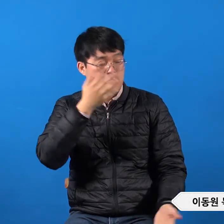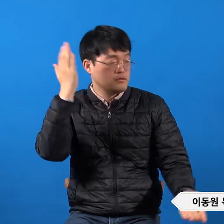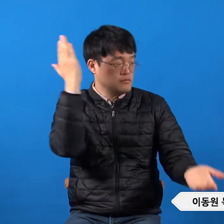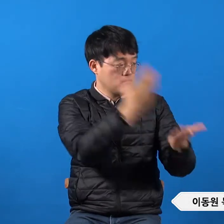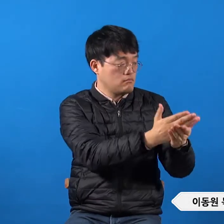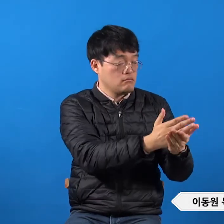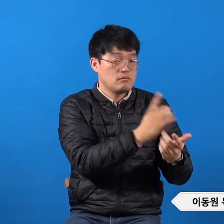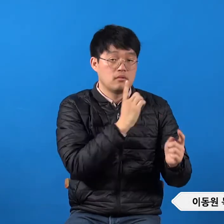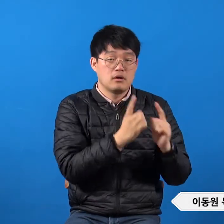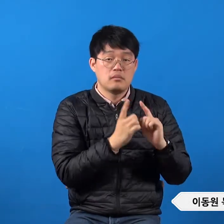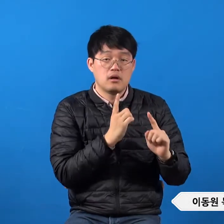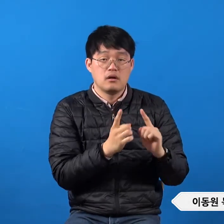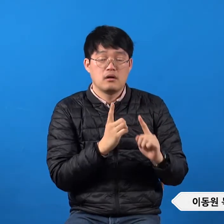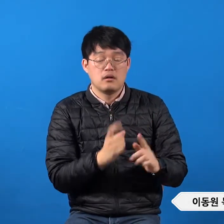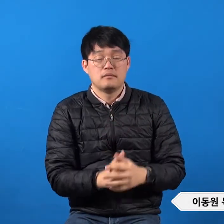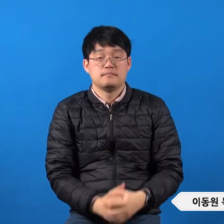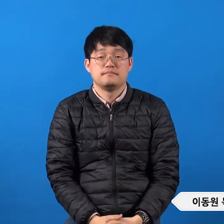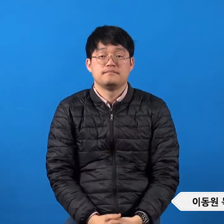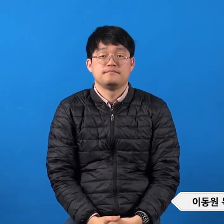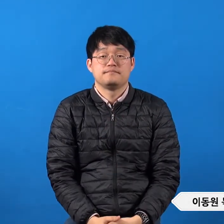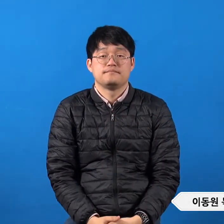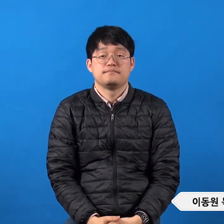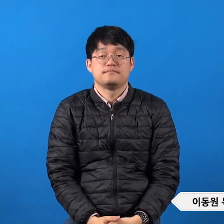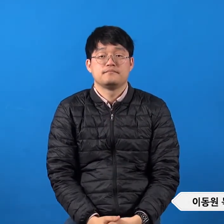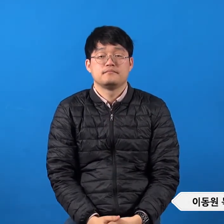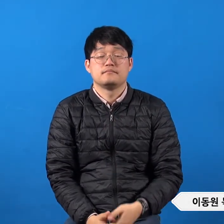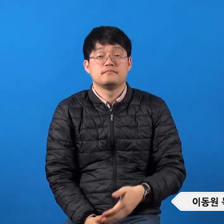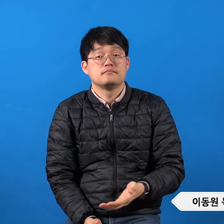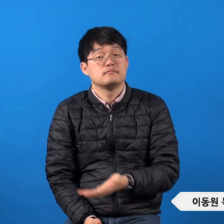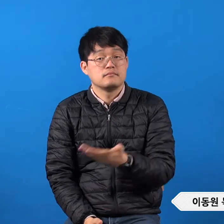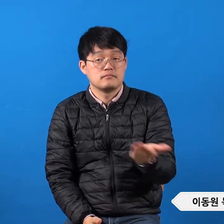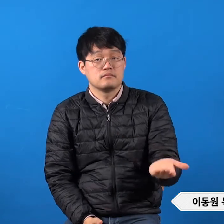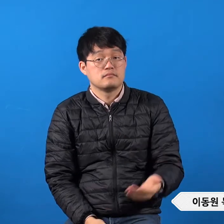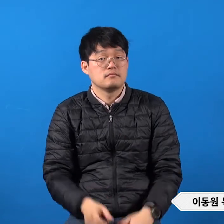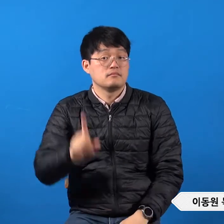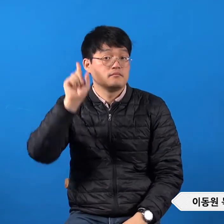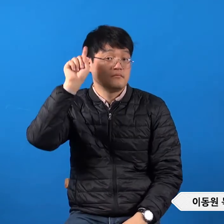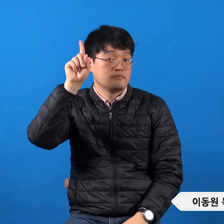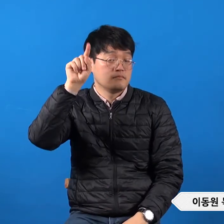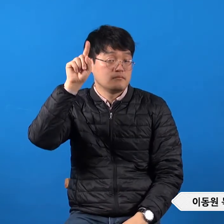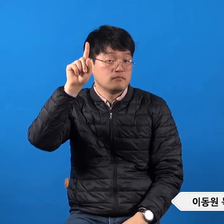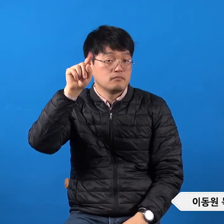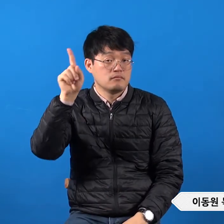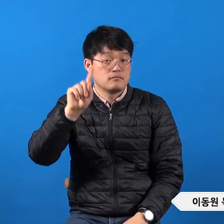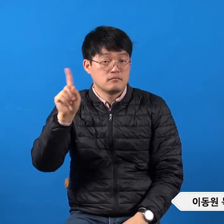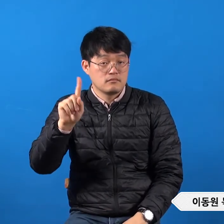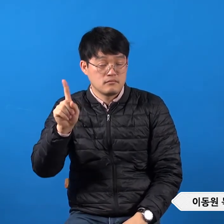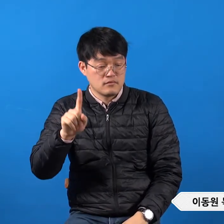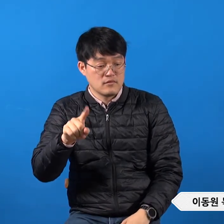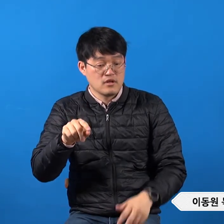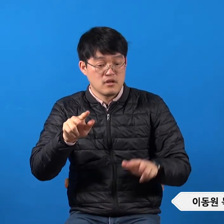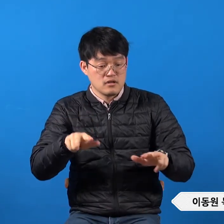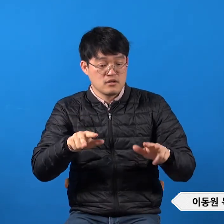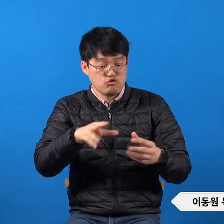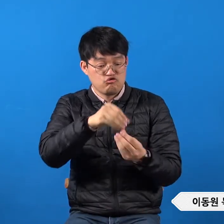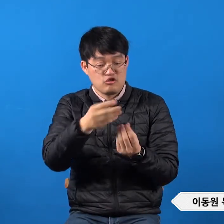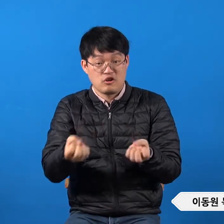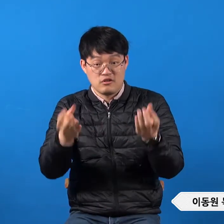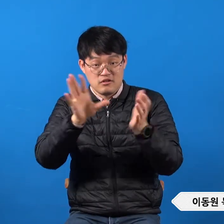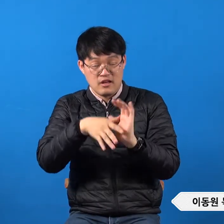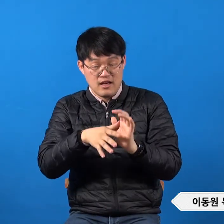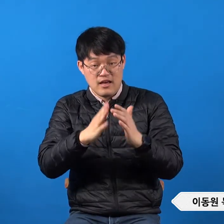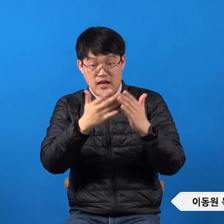이 탐심이 십계명의 마지막 경고 아닙니까? 내일 추석절에 우리가 다 모일 텐데 어느 크리스찬